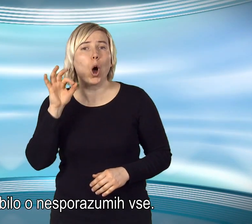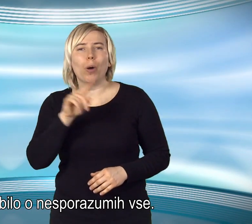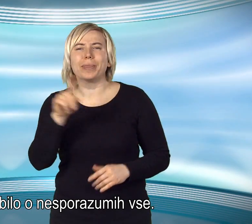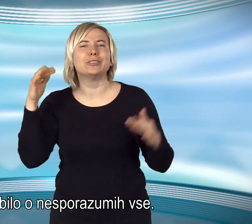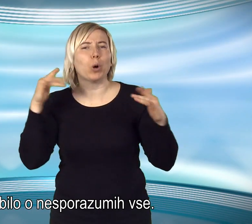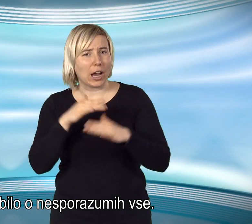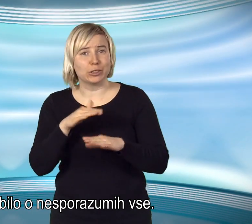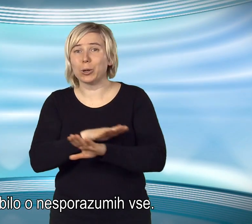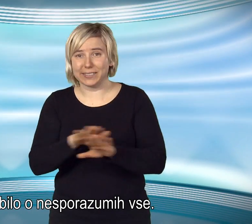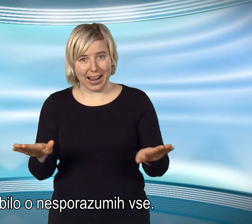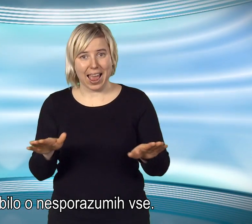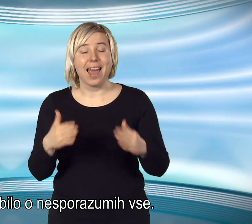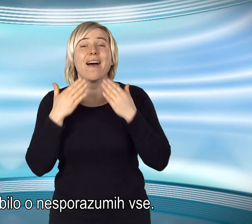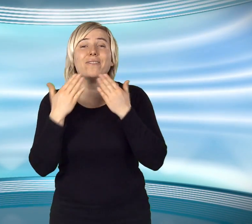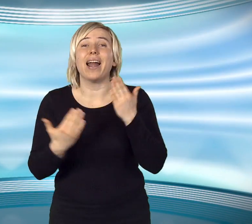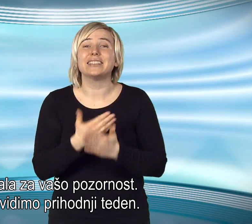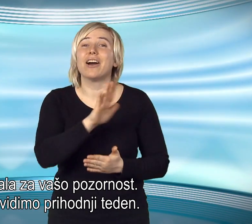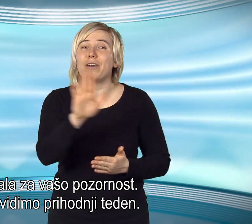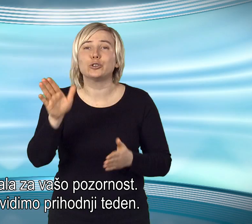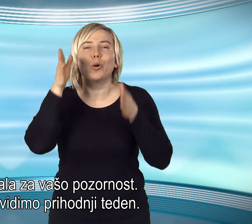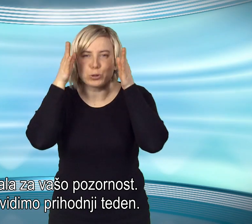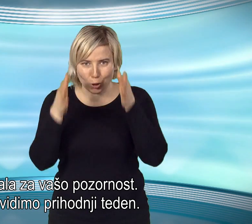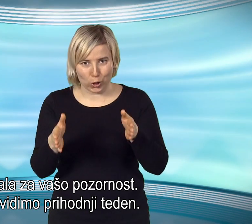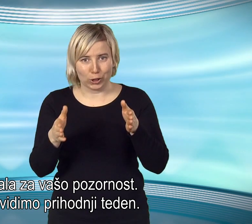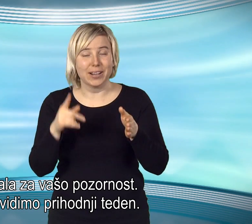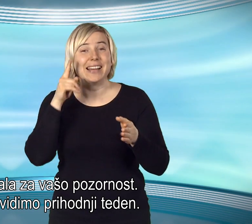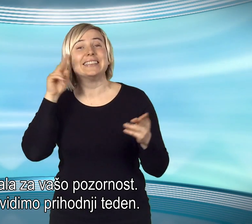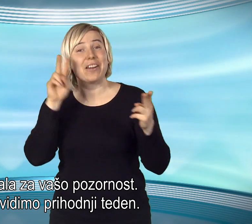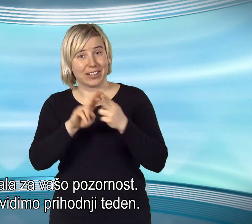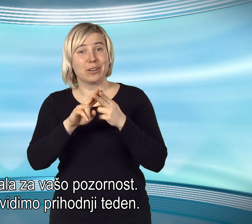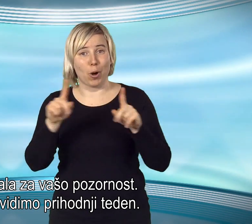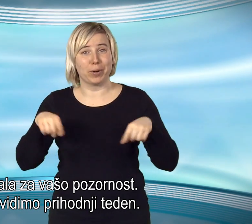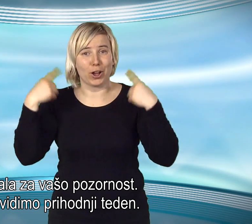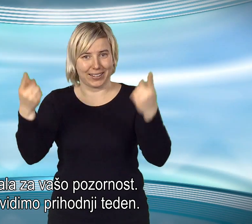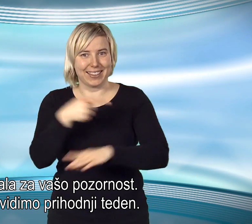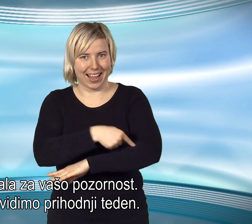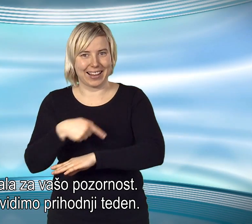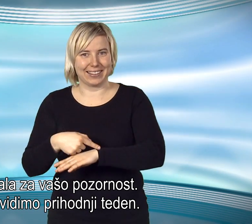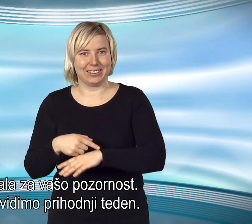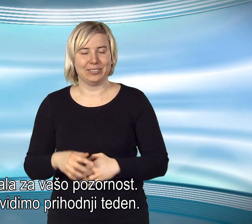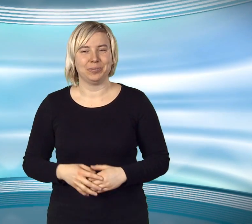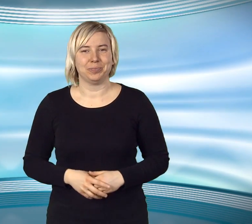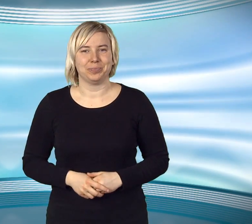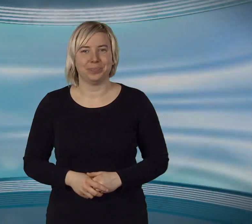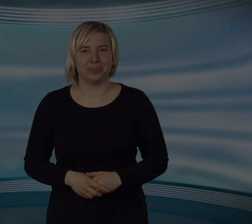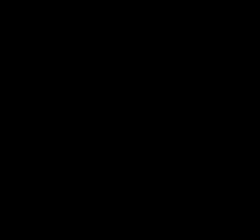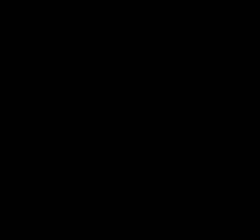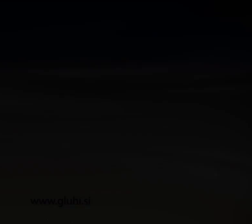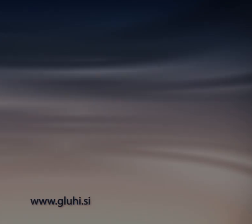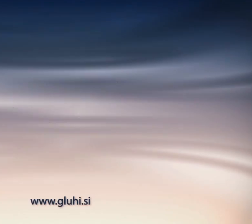To bi bilo o nesporazumih vse. Hvala za vašo pozornost. Se vidimo prihodnji teden.